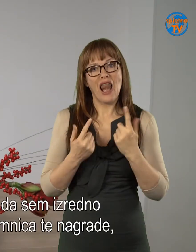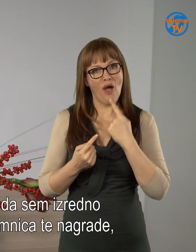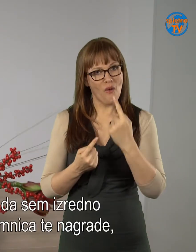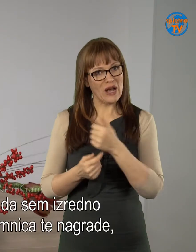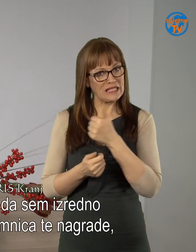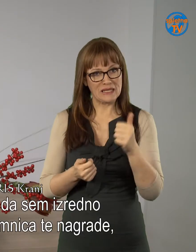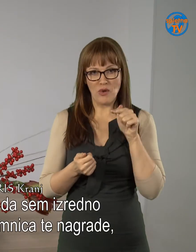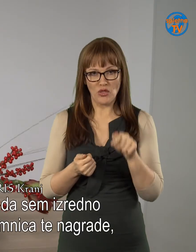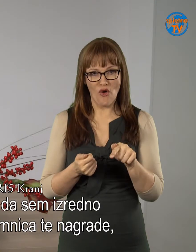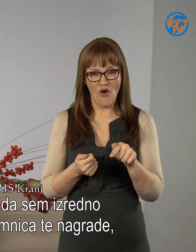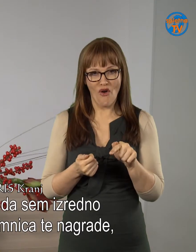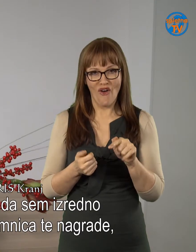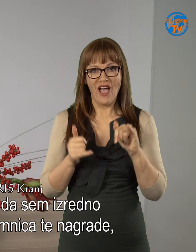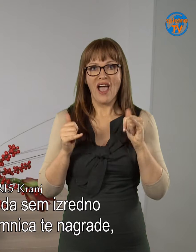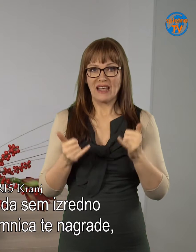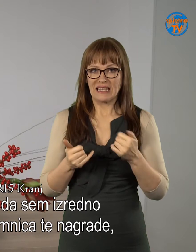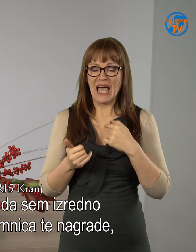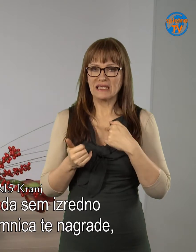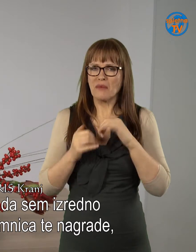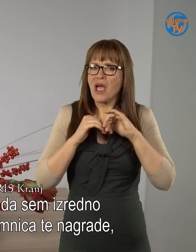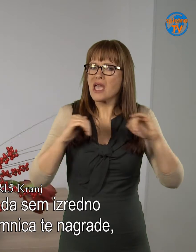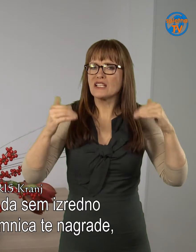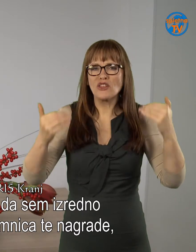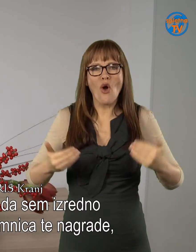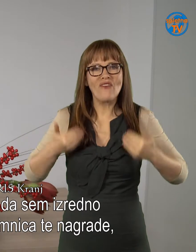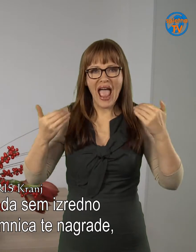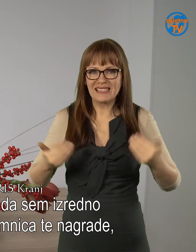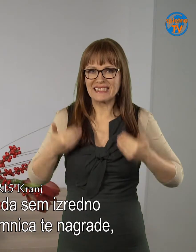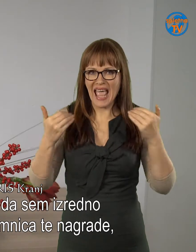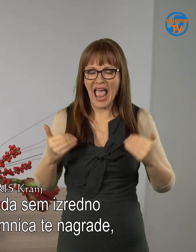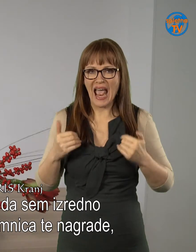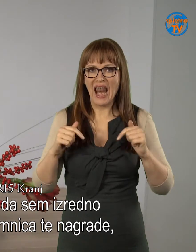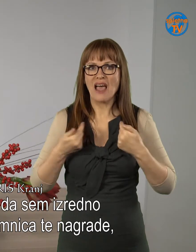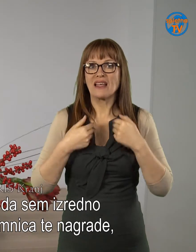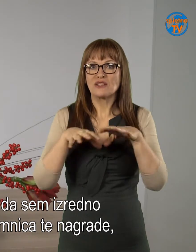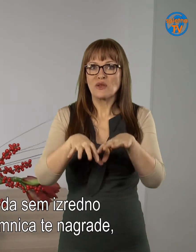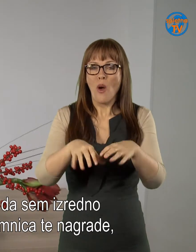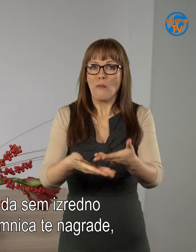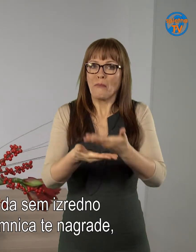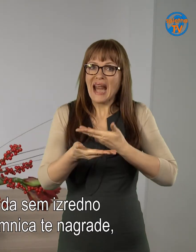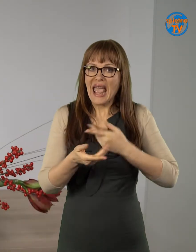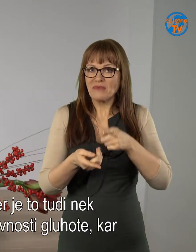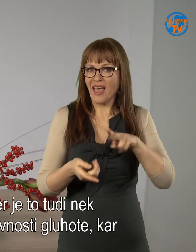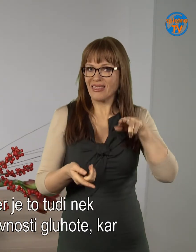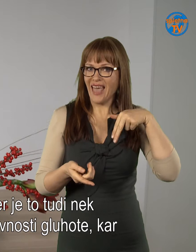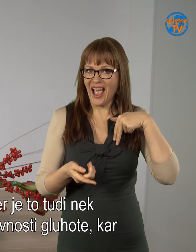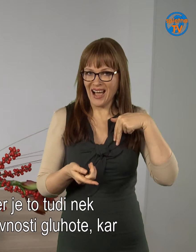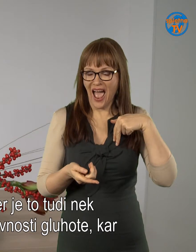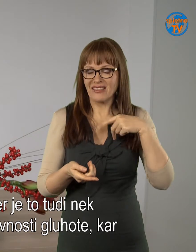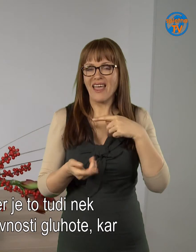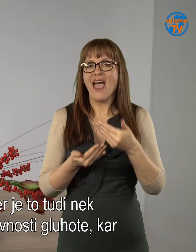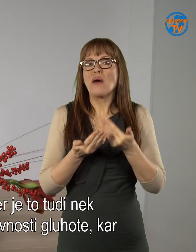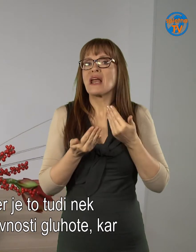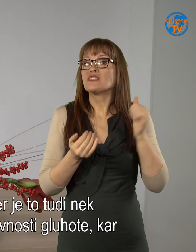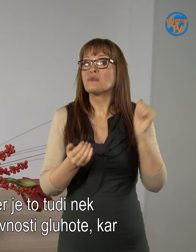Lahko rečem samo to, da sem izredno vesela, da sem prejemnica te nagrade, predvsem